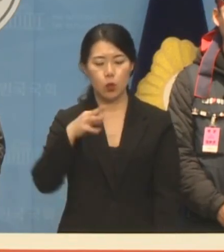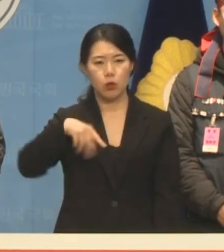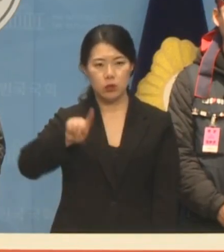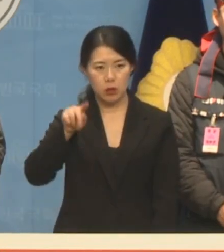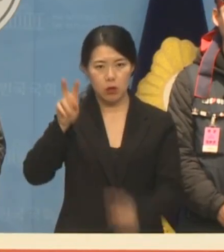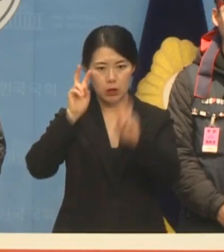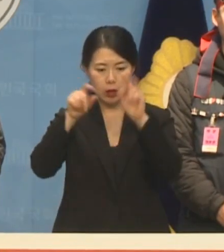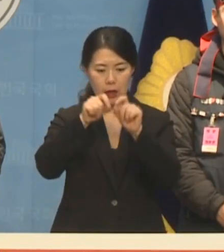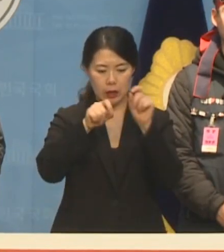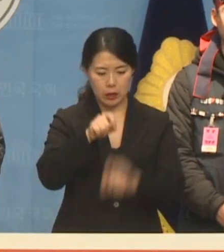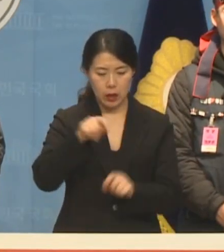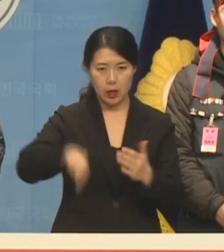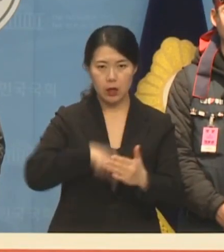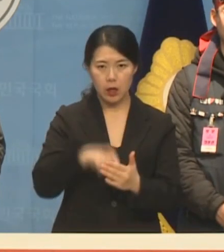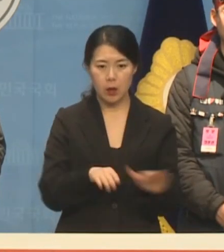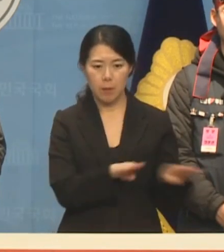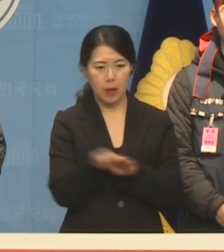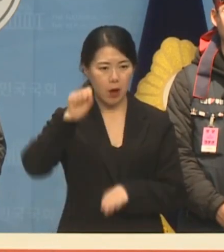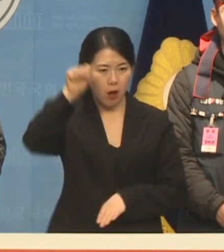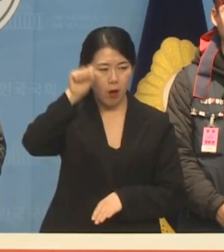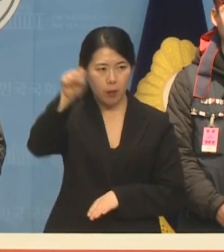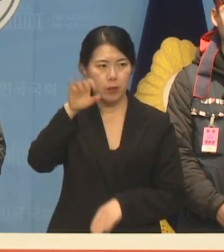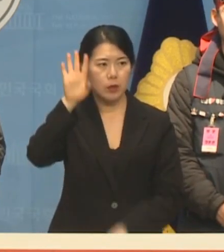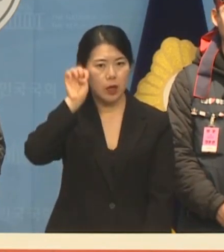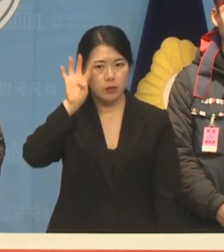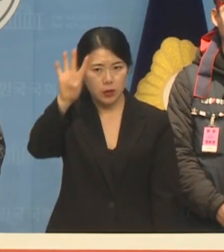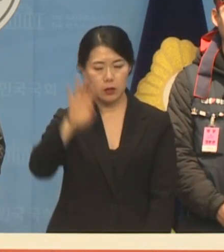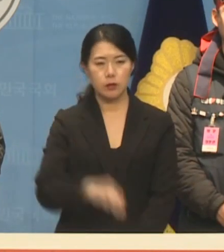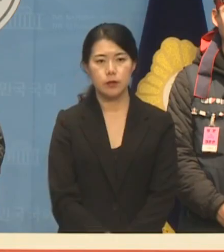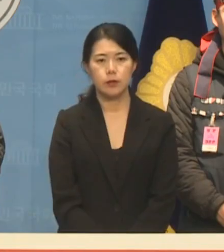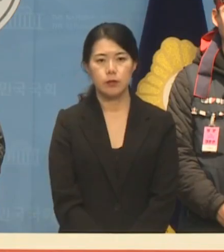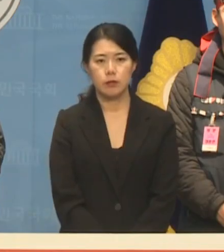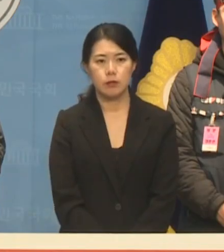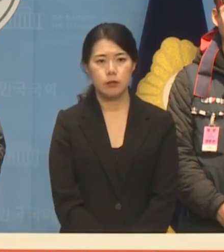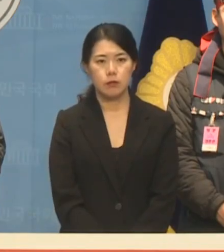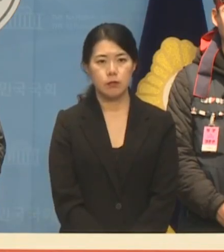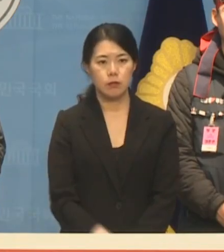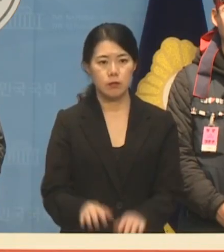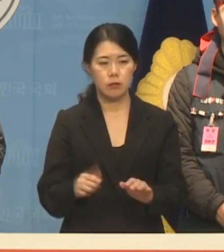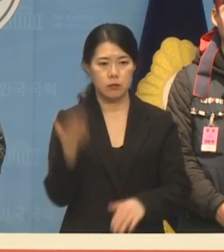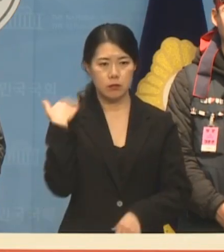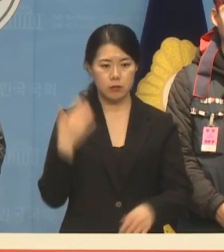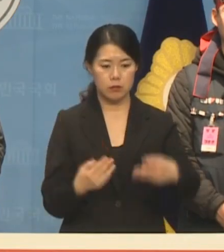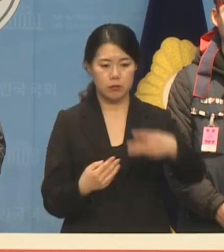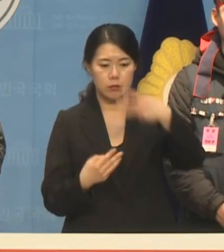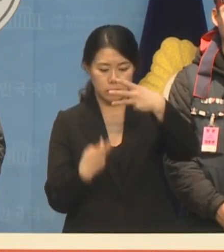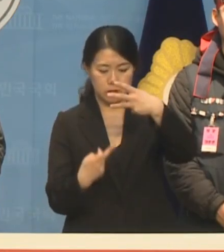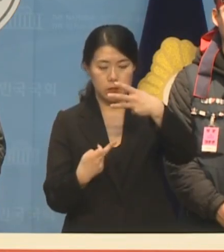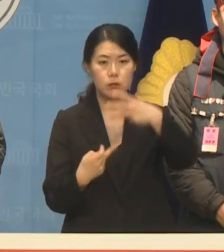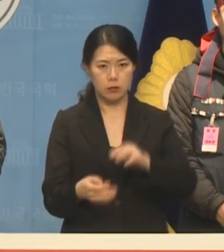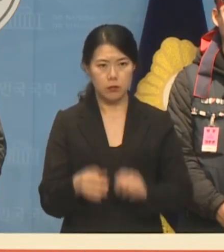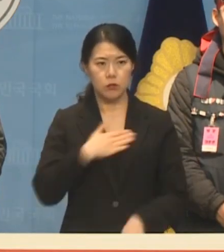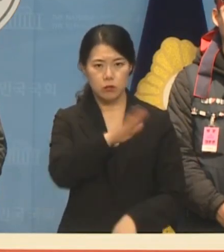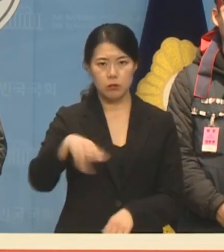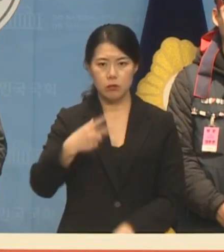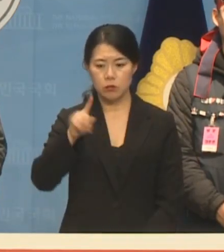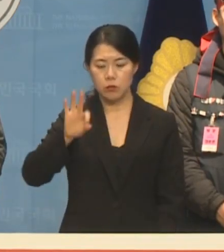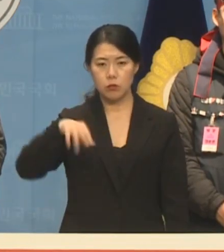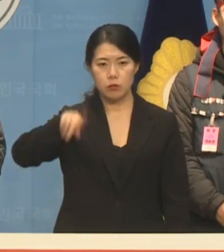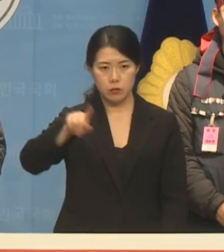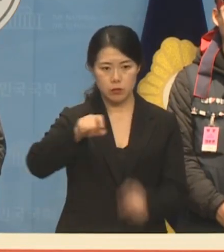동서석유학 사내하청지회 총파업이 오늘로 44일차를 맞고 있다. 지난 3월 12일 우리는